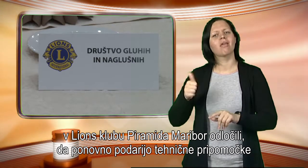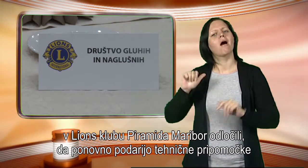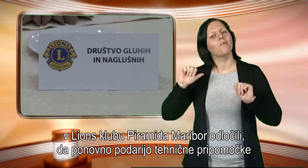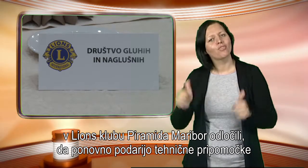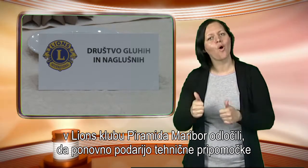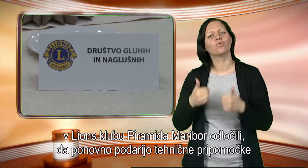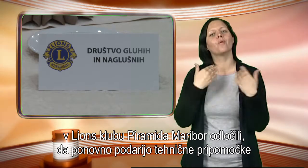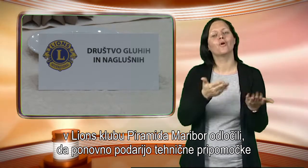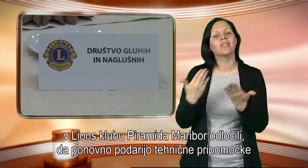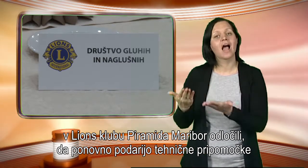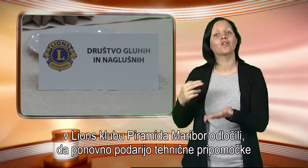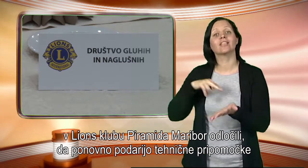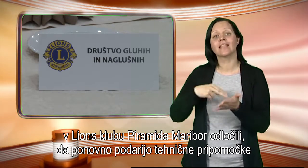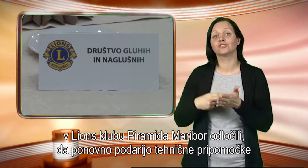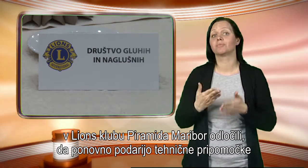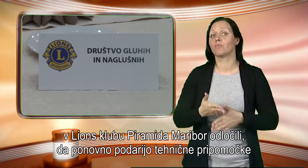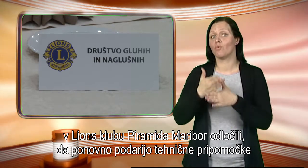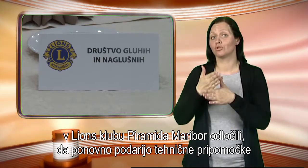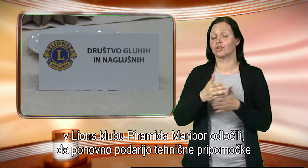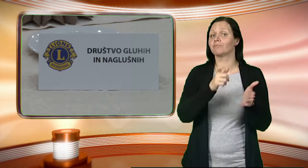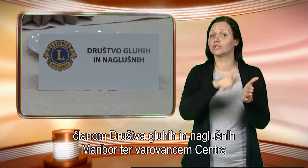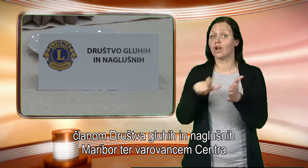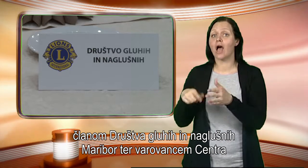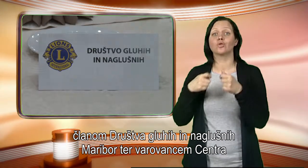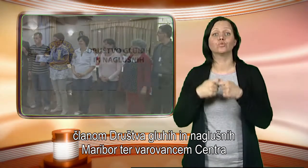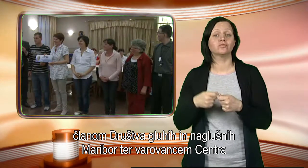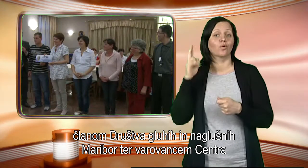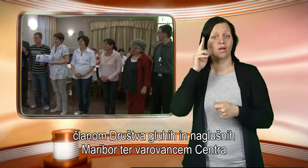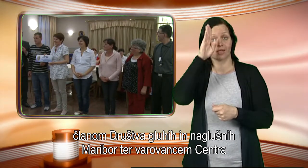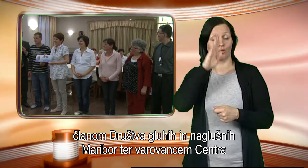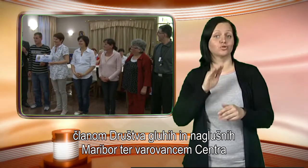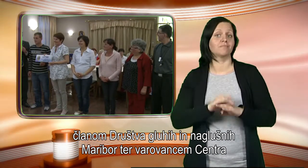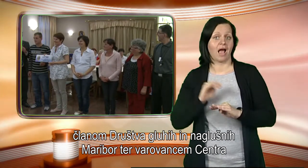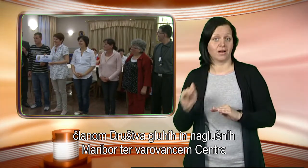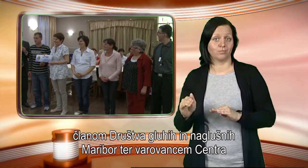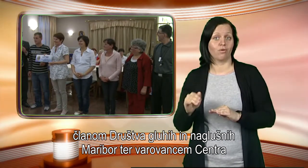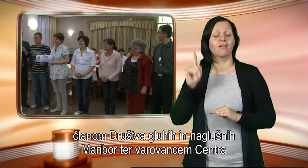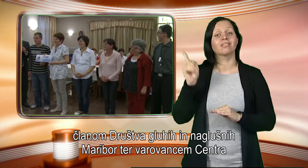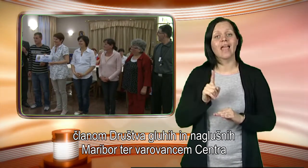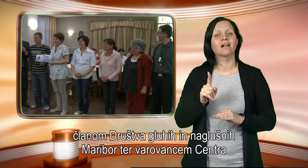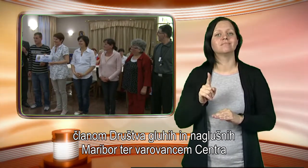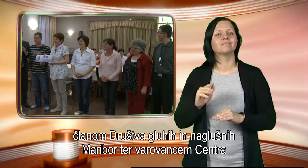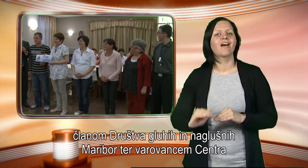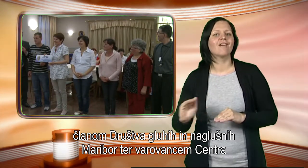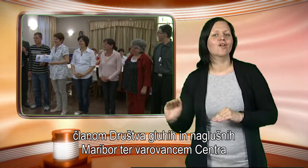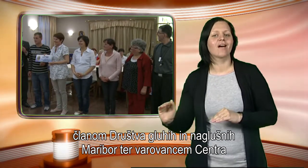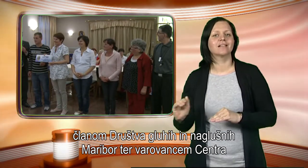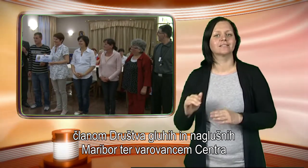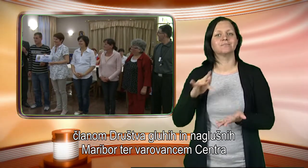tehnične pripomočke članom Društva gluhih in naglušnih Maribor ter varovancem Centra za sluh in govor Maribor.